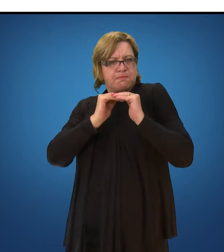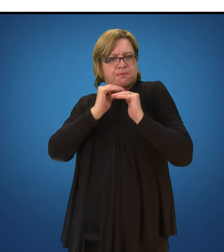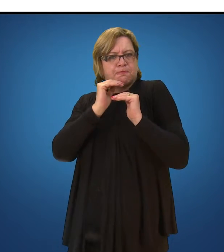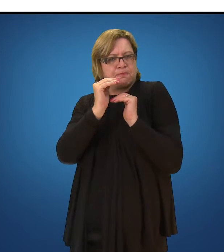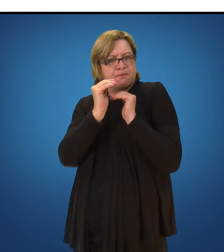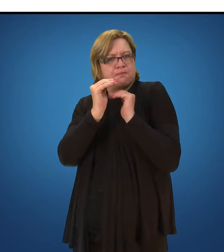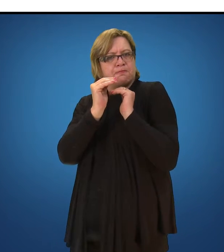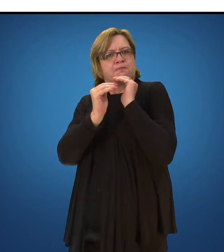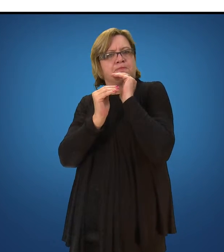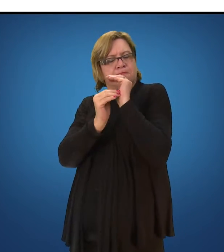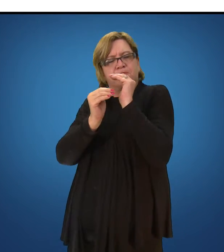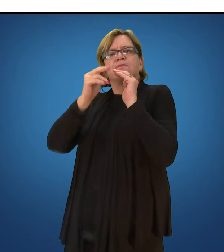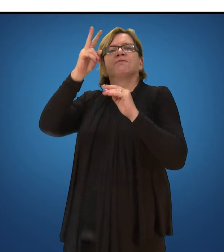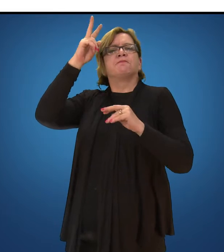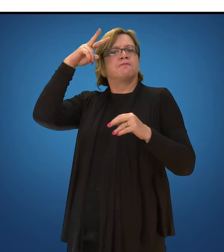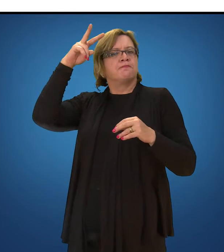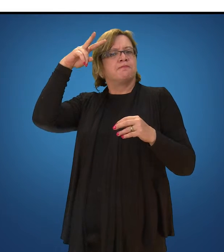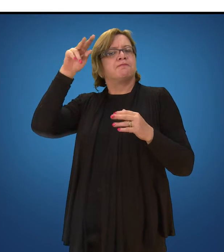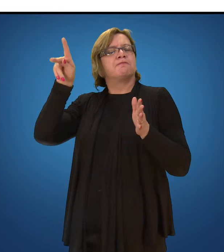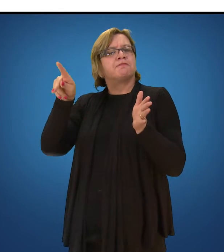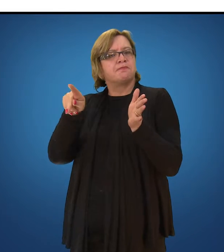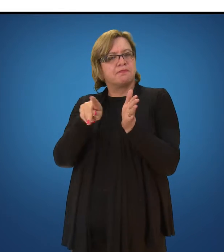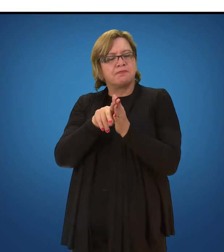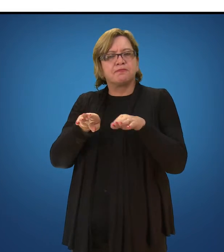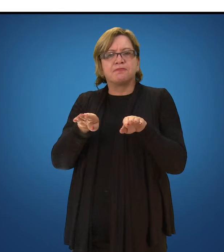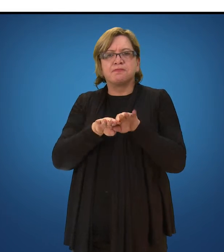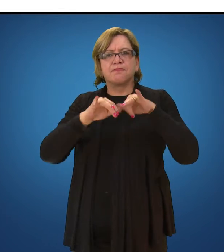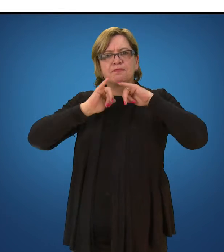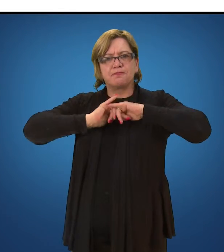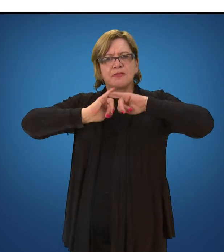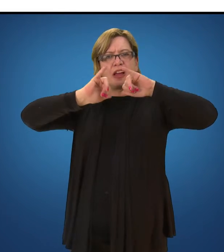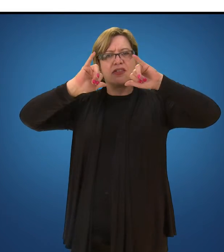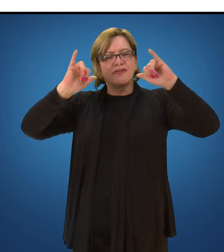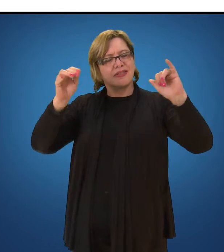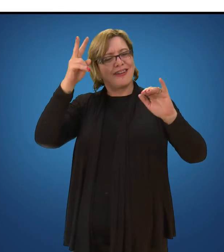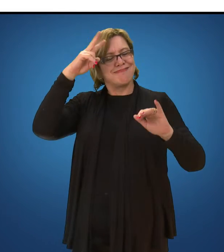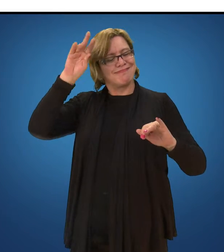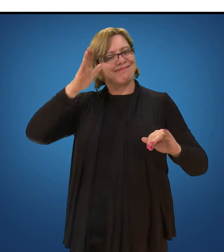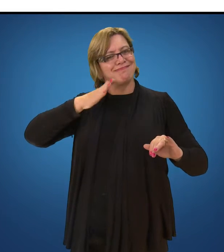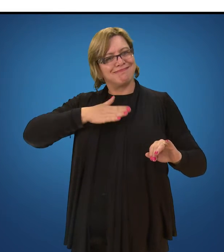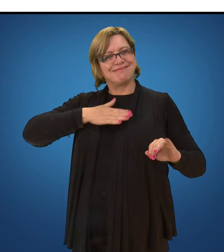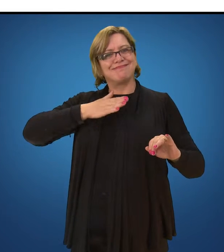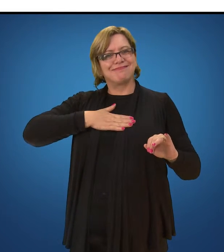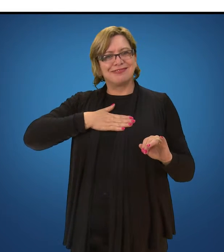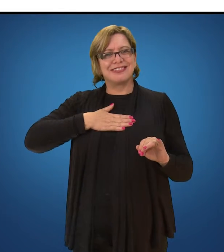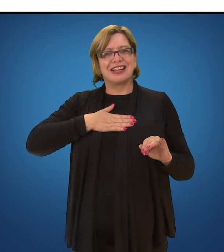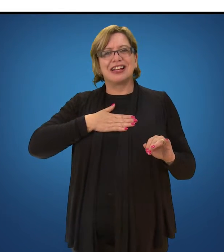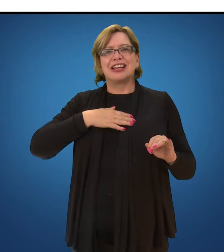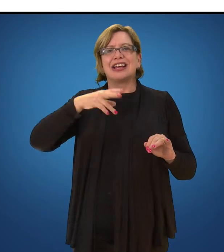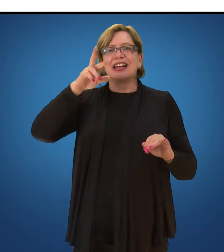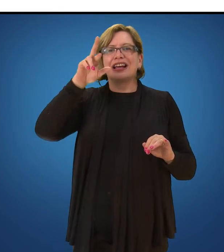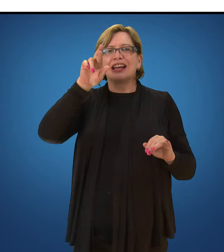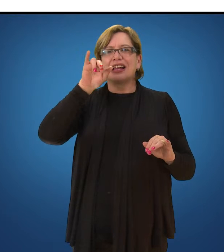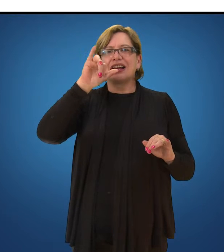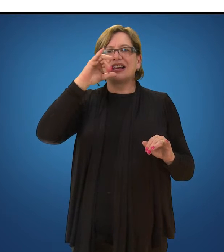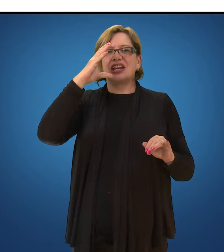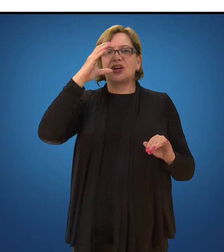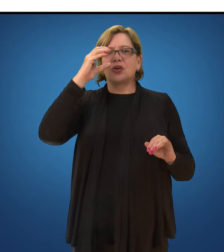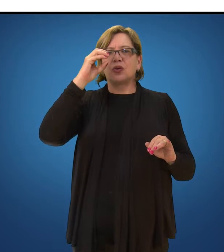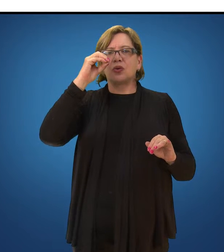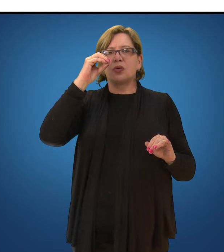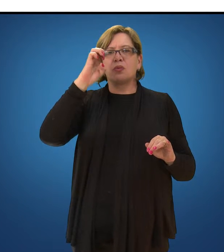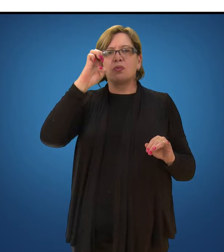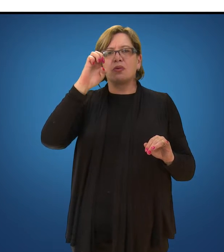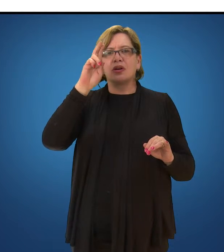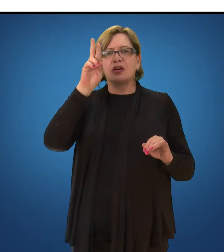construirmos uma história, contarmos uma história sobre nós mesmos. Paul Ricoeur usa o termo narrativa. Por